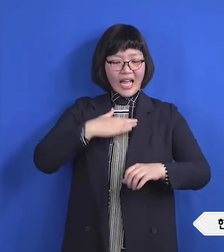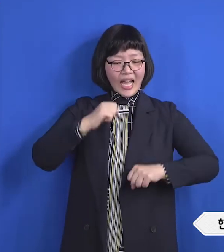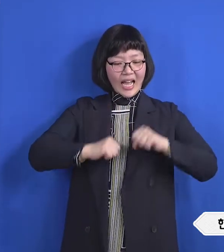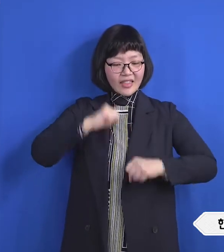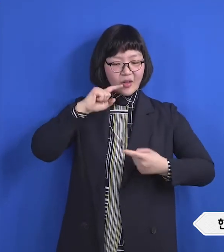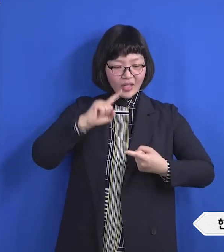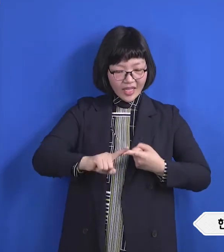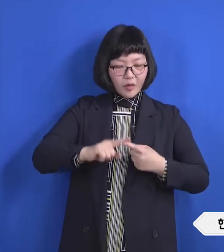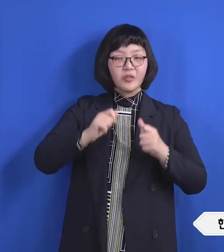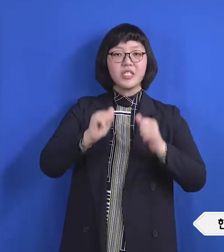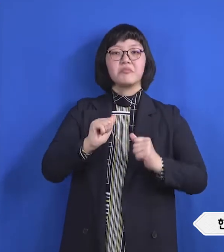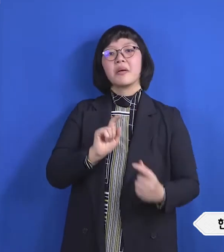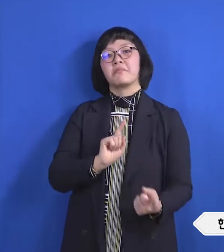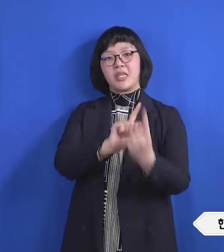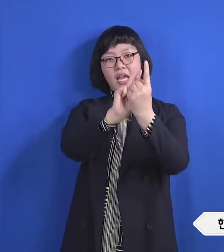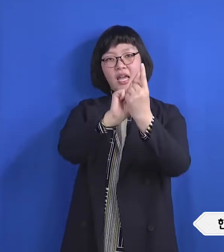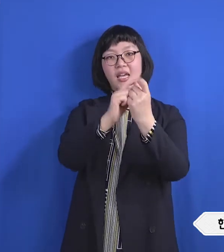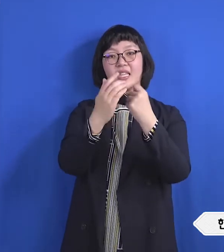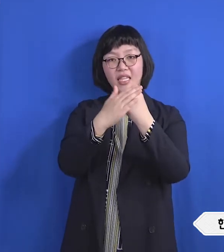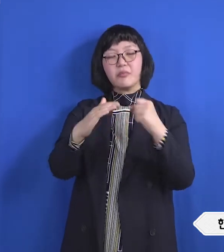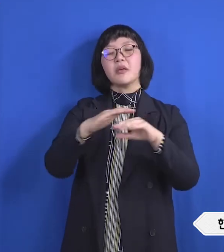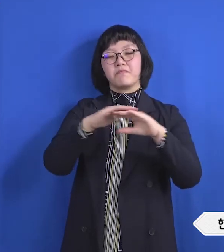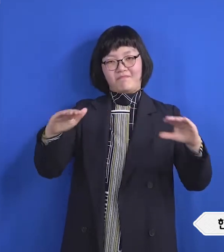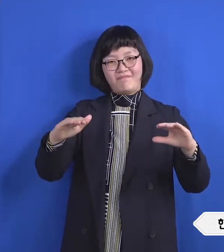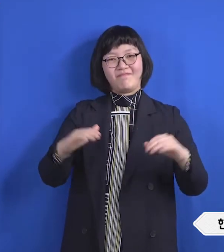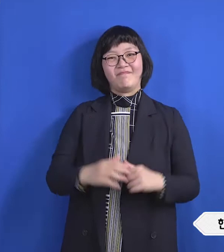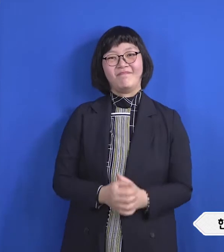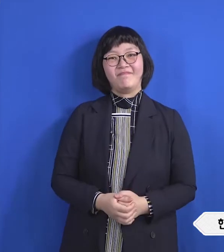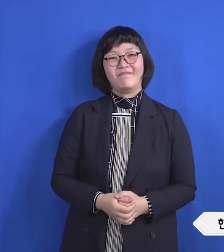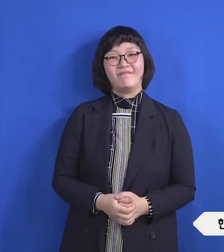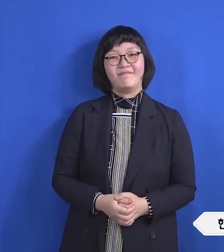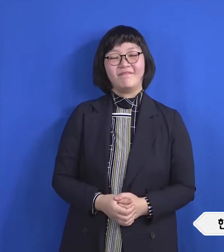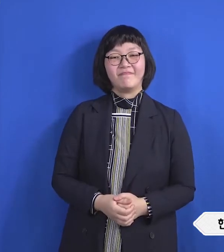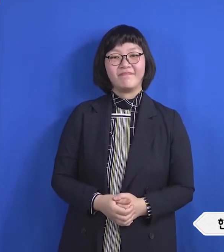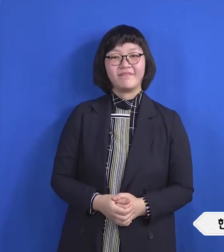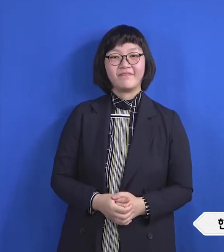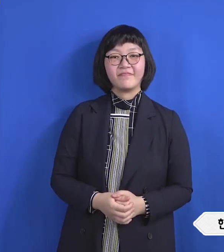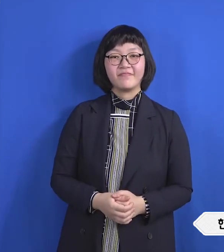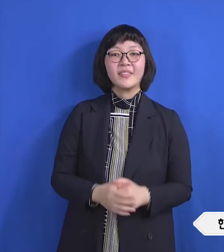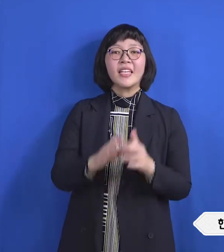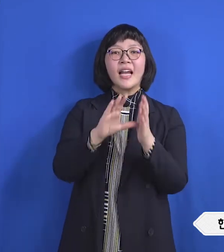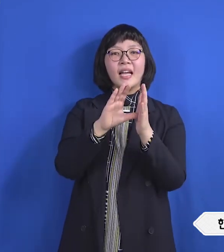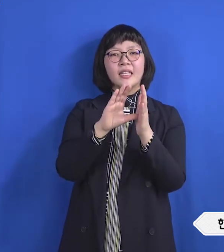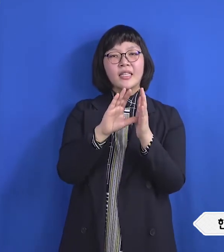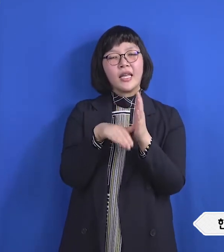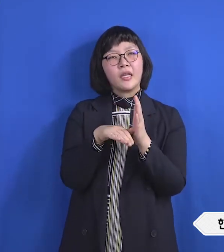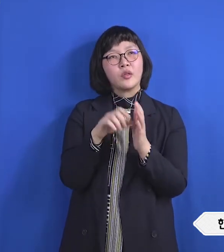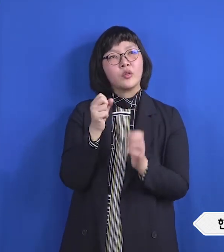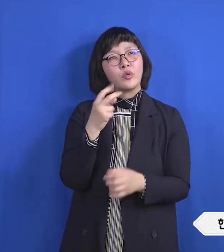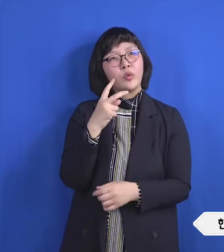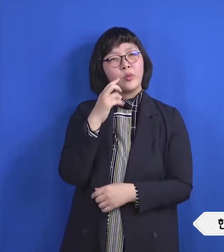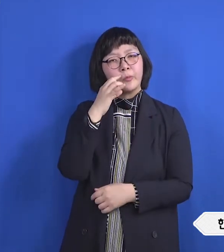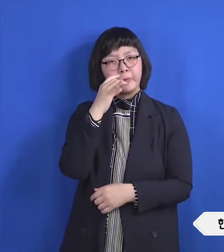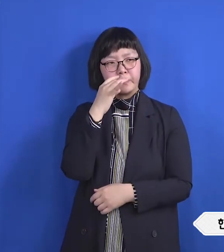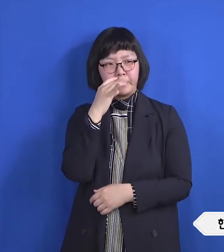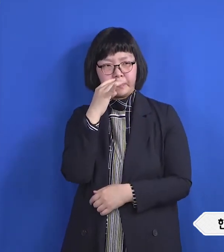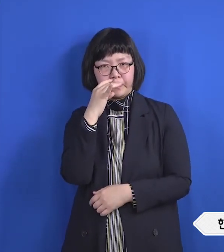대로 심판을 받기 때문에 심판은 공정한 것입니다. 그럴 때 또 의문이